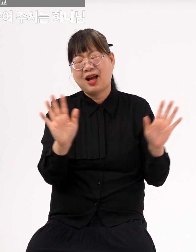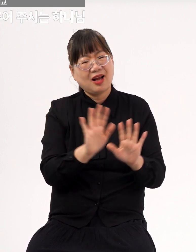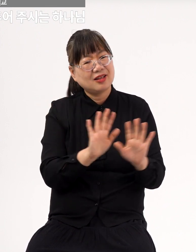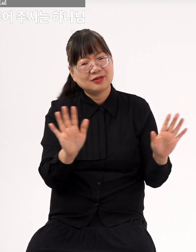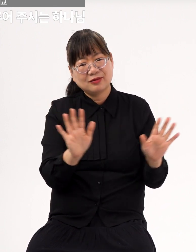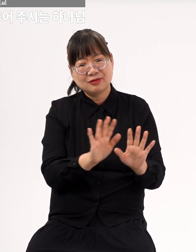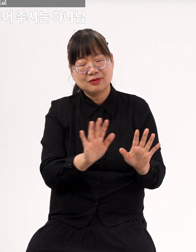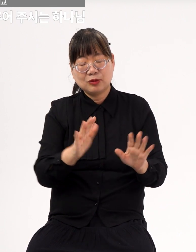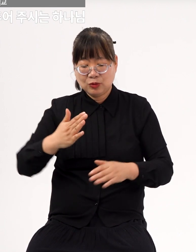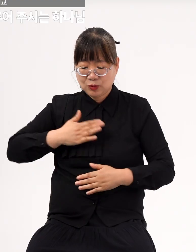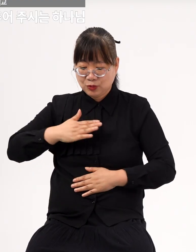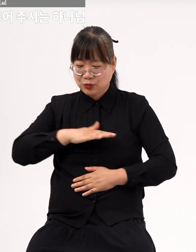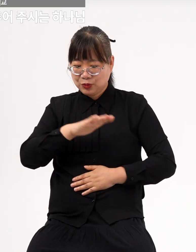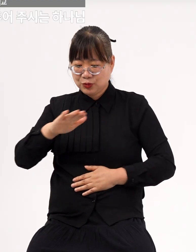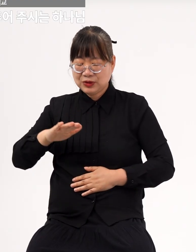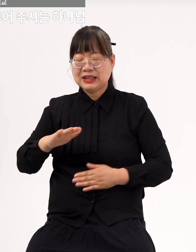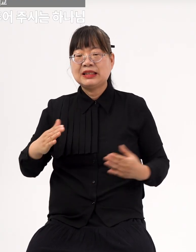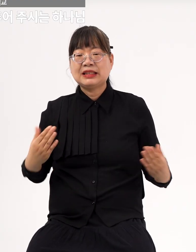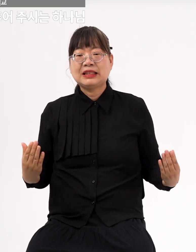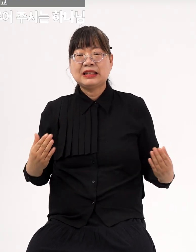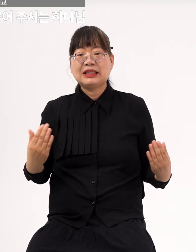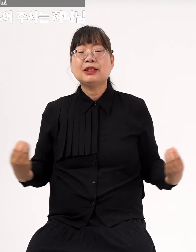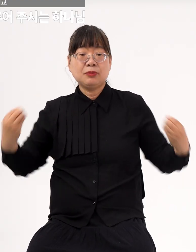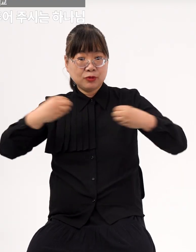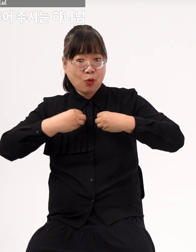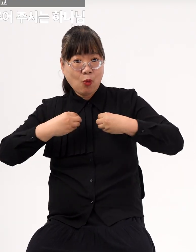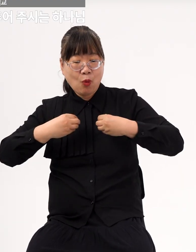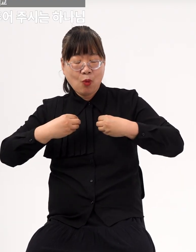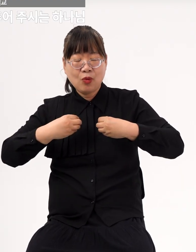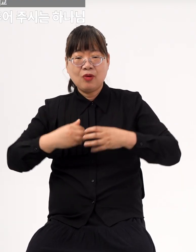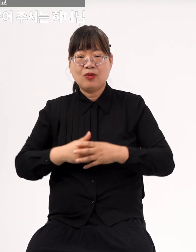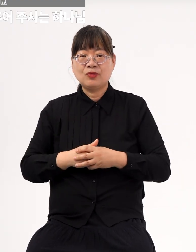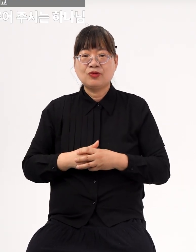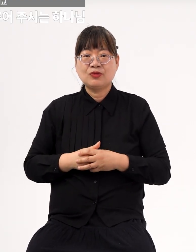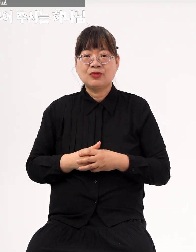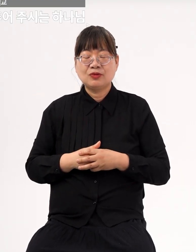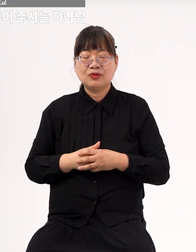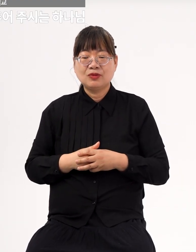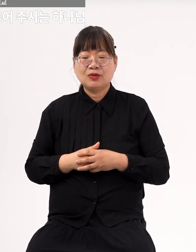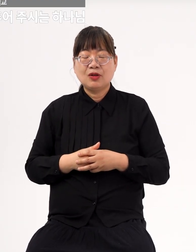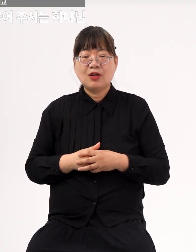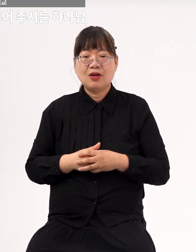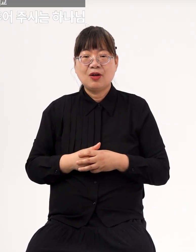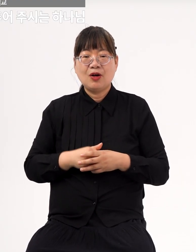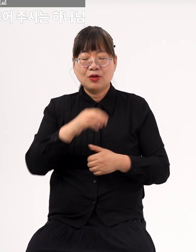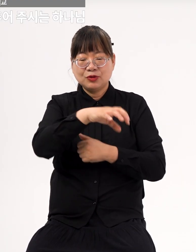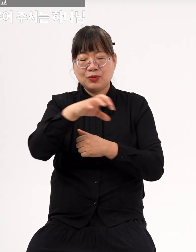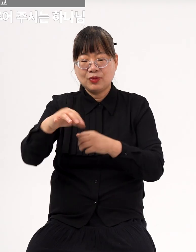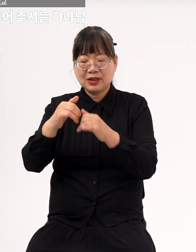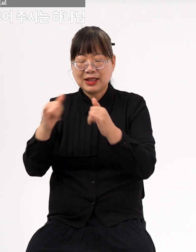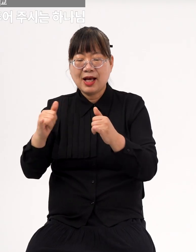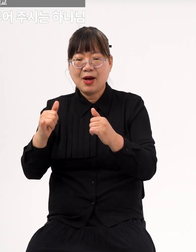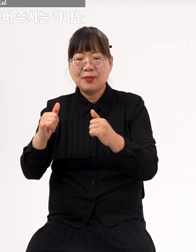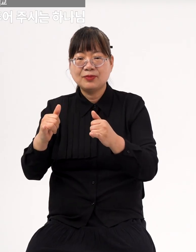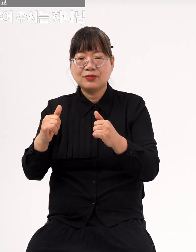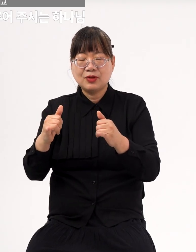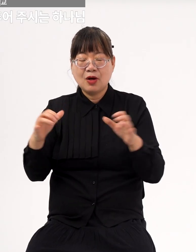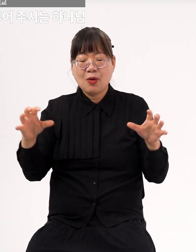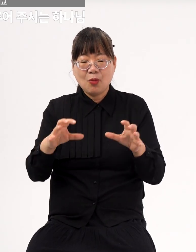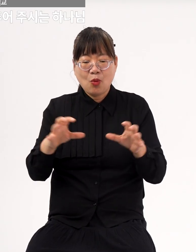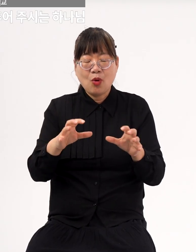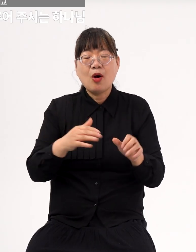있기보다는 우리를 입으셔서 왜 이런 사람들을 동원하실까요? 우리에게